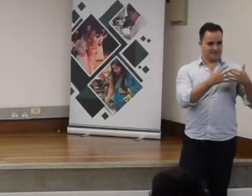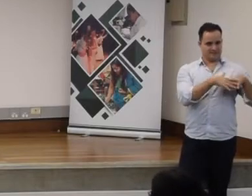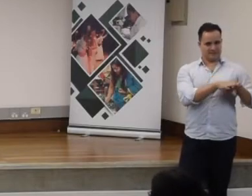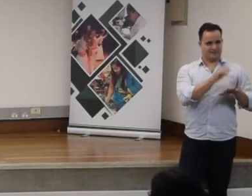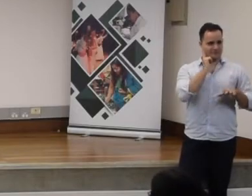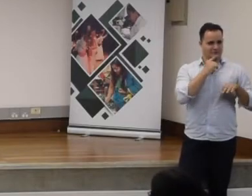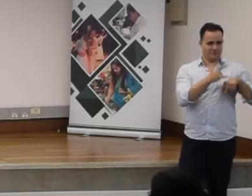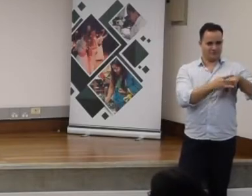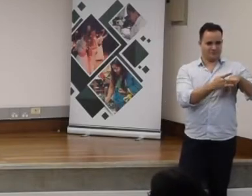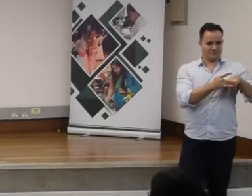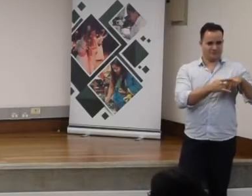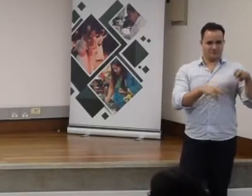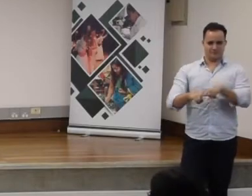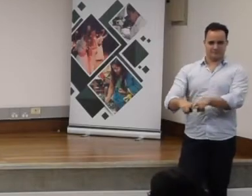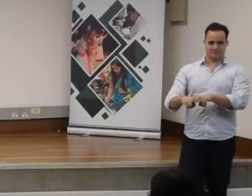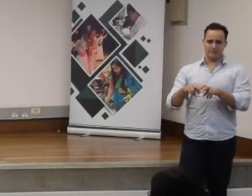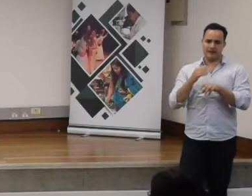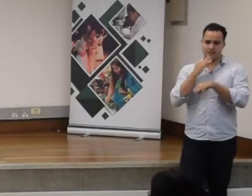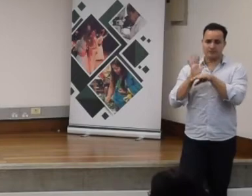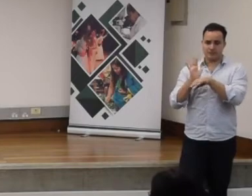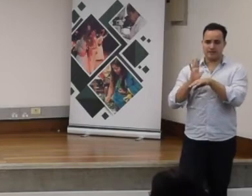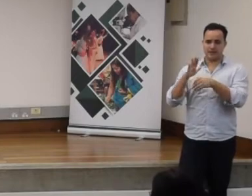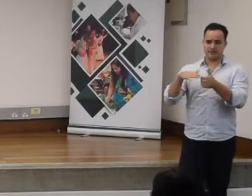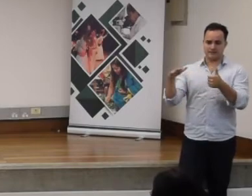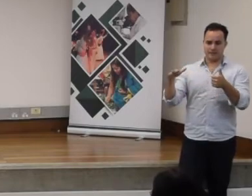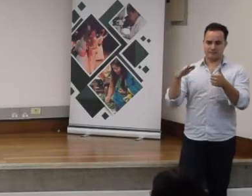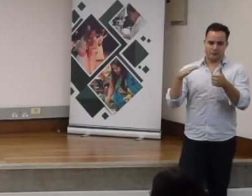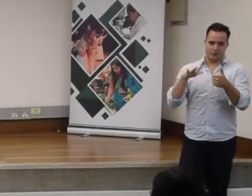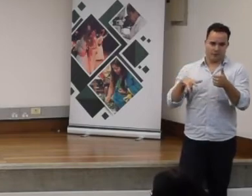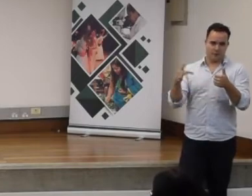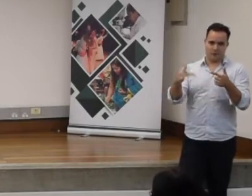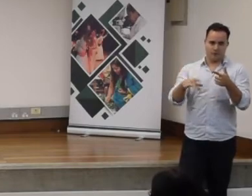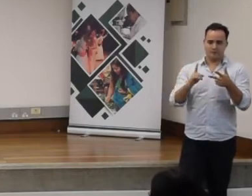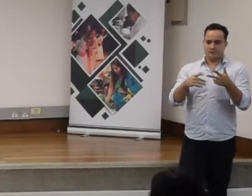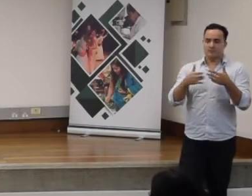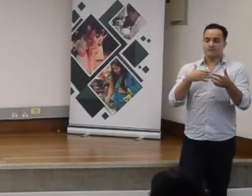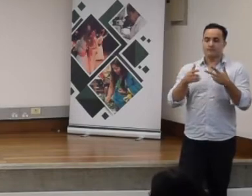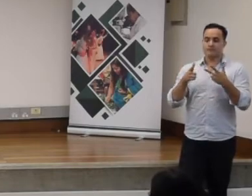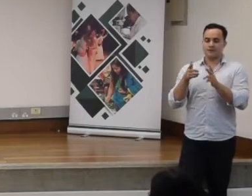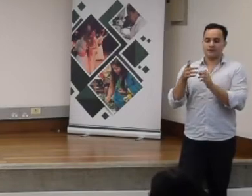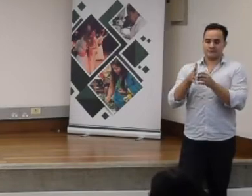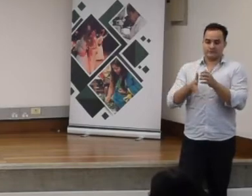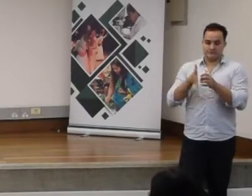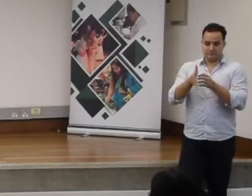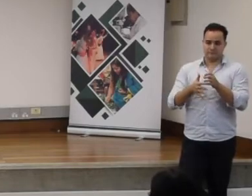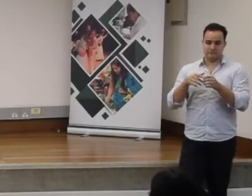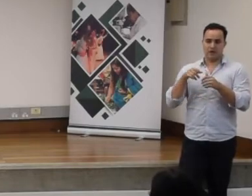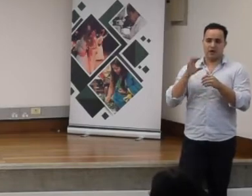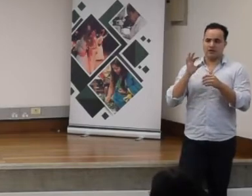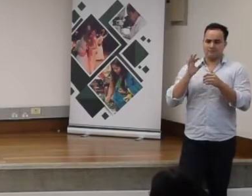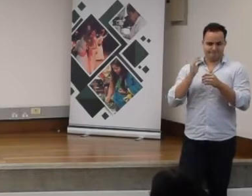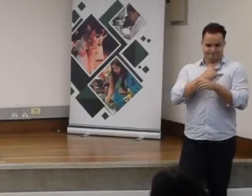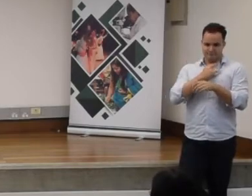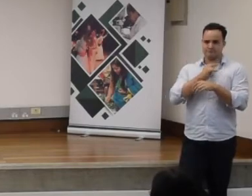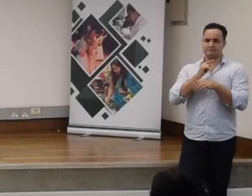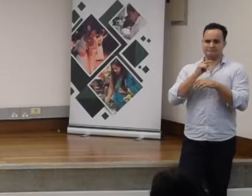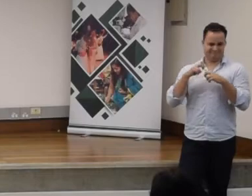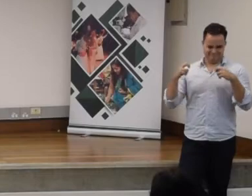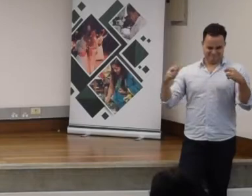Antioquia, Bogotá, Valle del Cauca, en lo que tiene que ver con la distribución de la matrícula geográficamente.